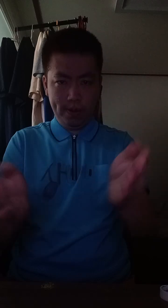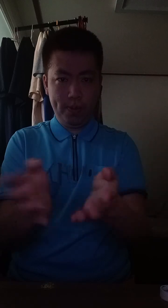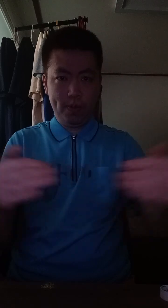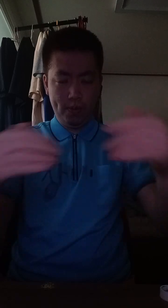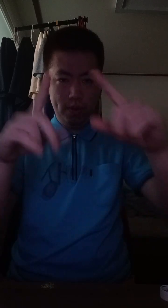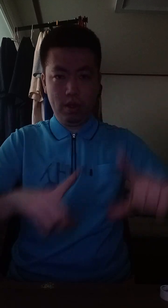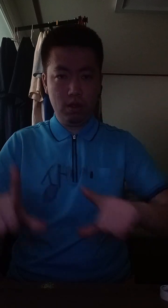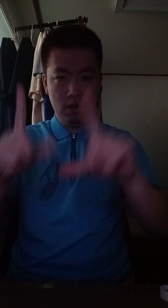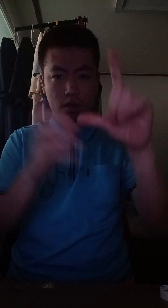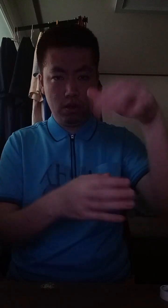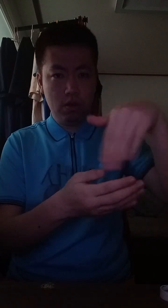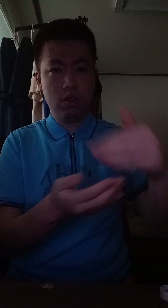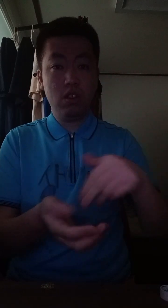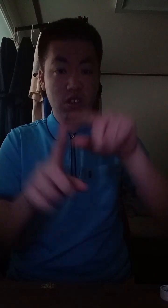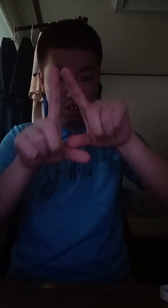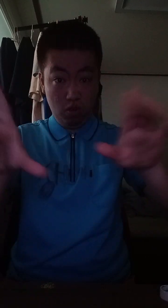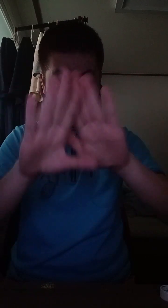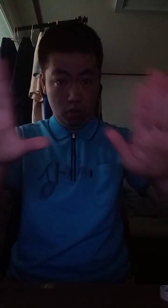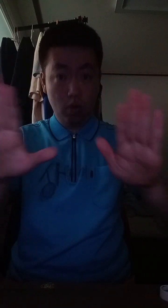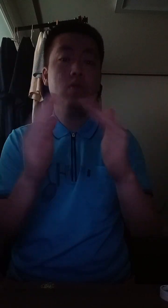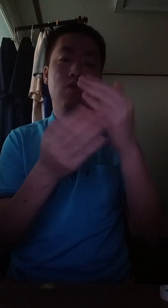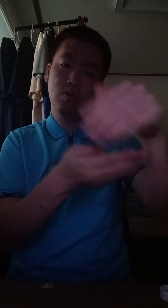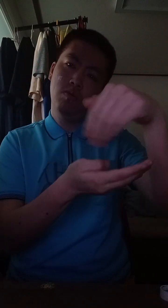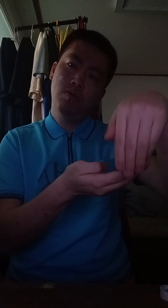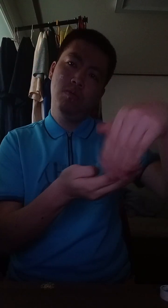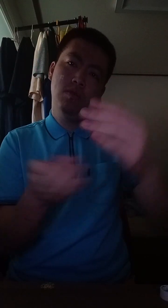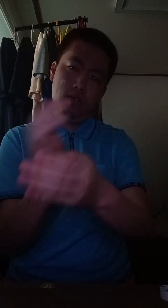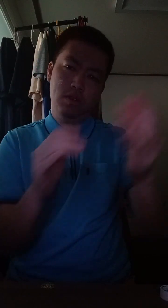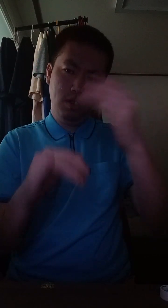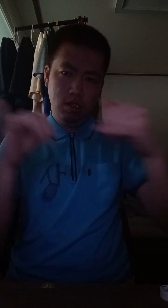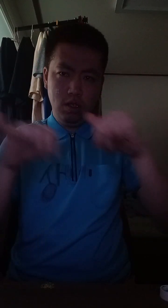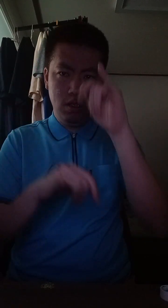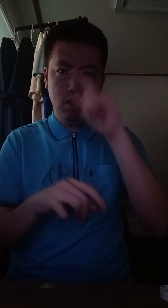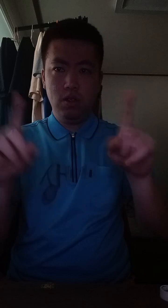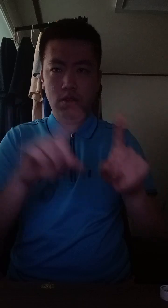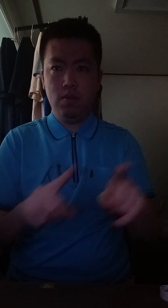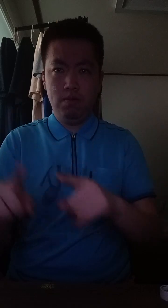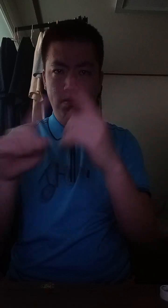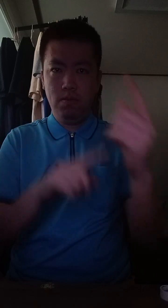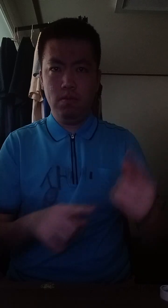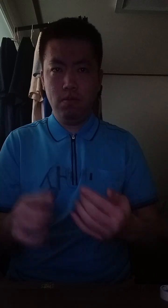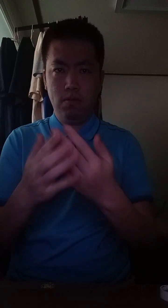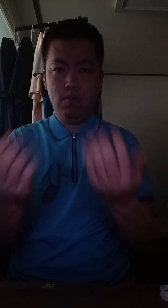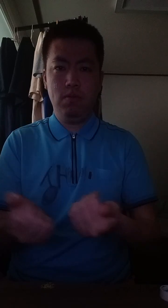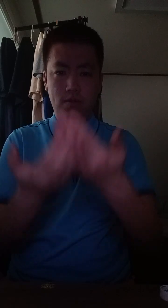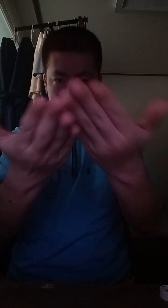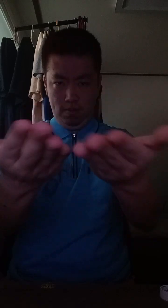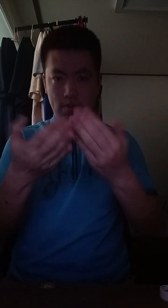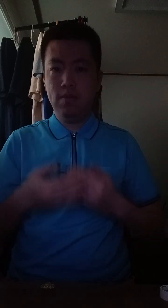플랫폼에서 발생했는데 스크린 도어가 설치됐다면 막을 수 있었던 사고였습니다. 조성은 기자입니다.